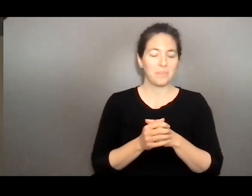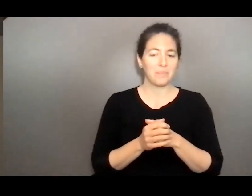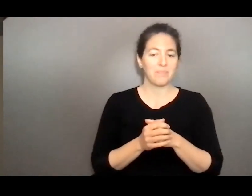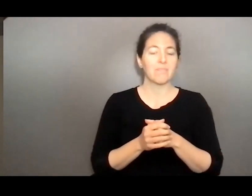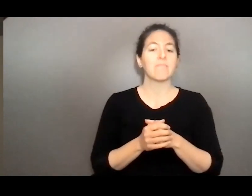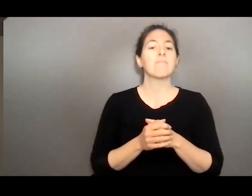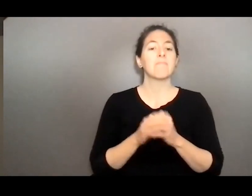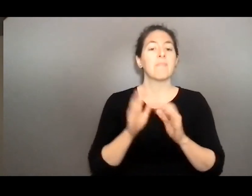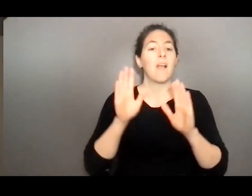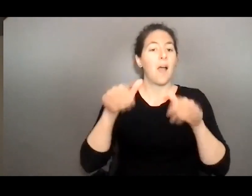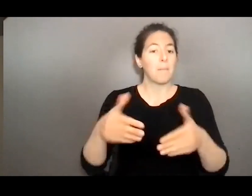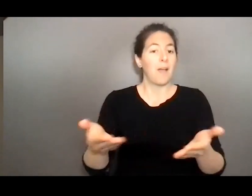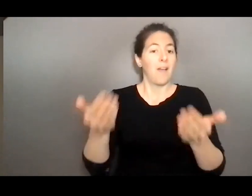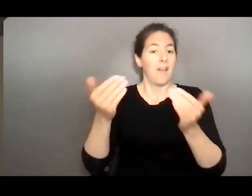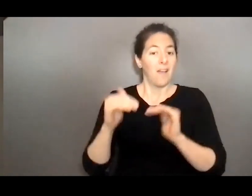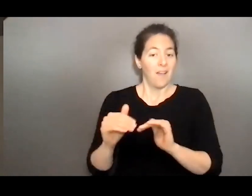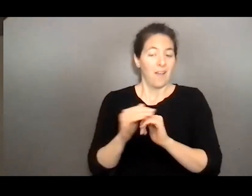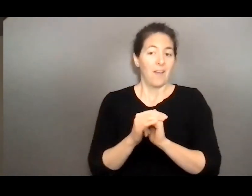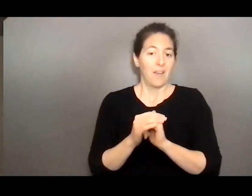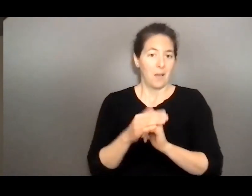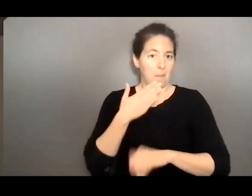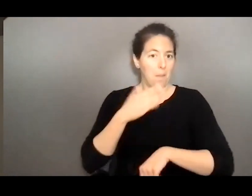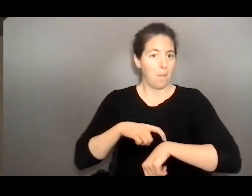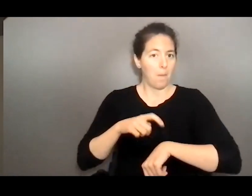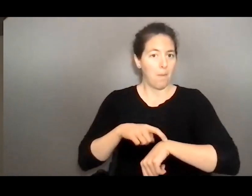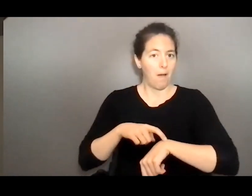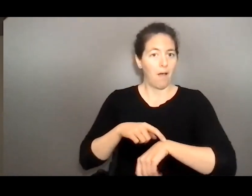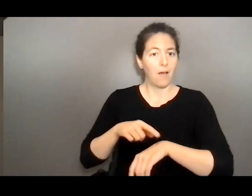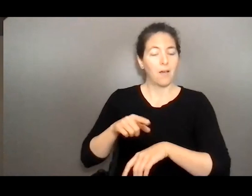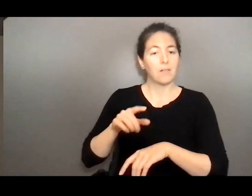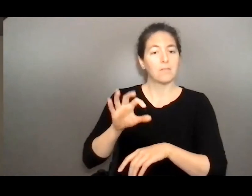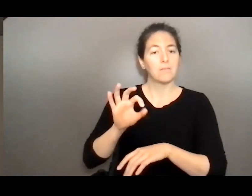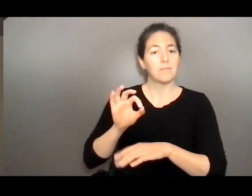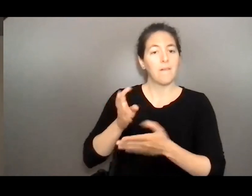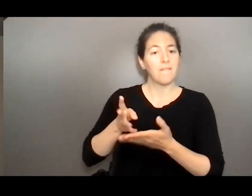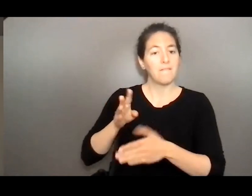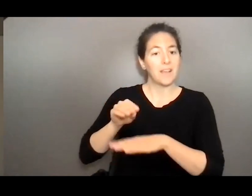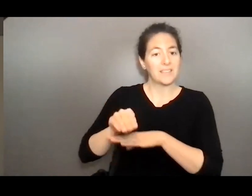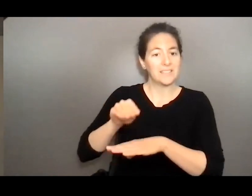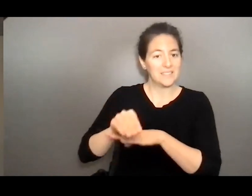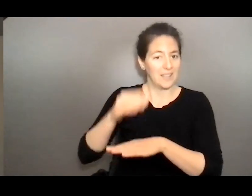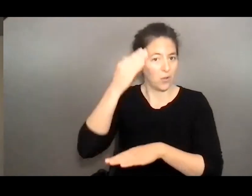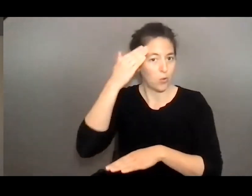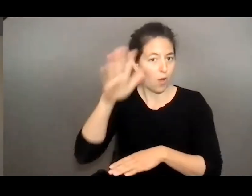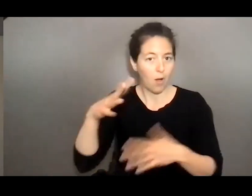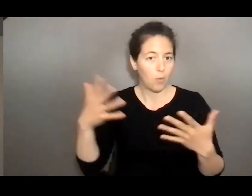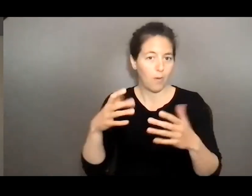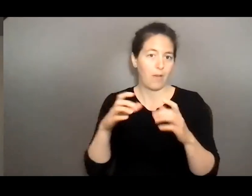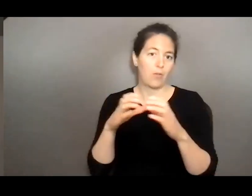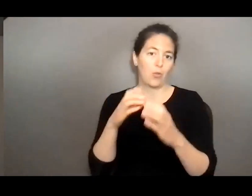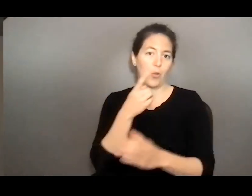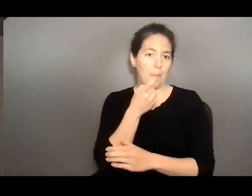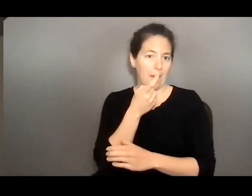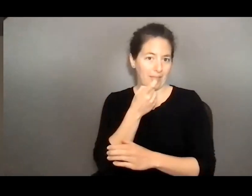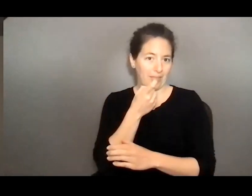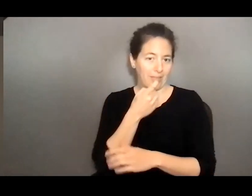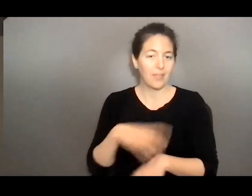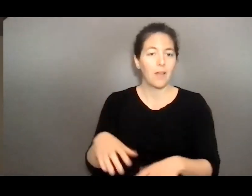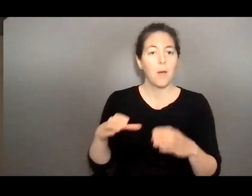Ensuite, il est temps de fertiliser à l'extérieur les tomates,